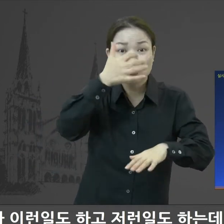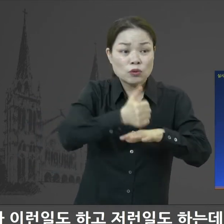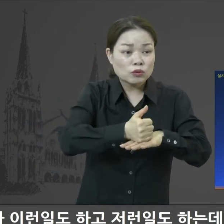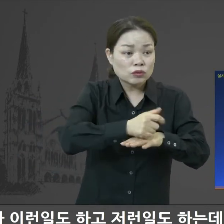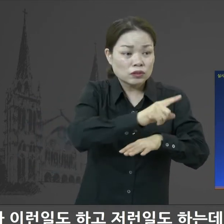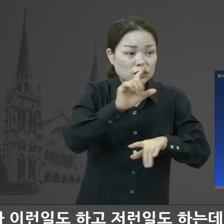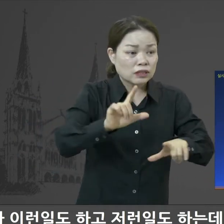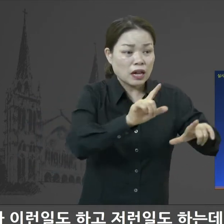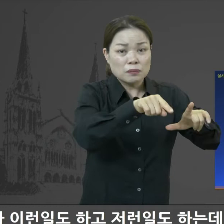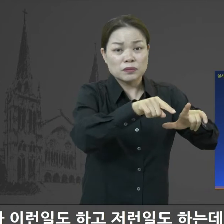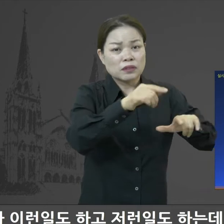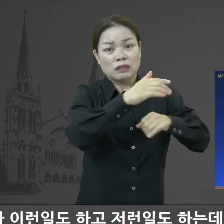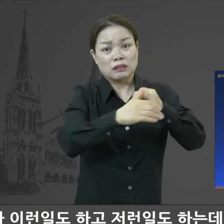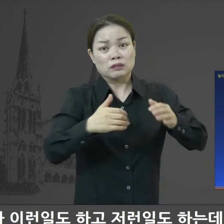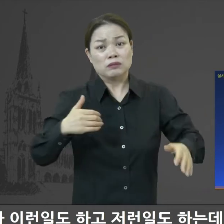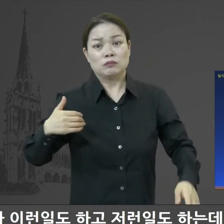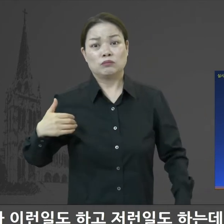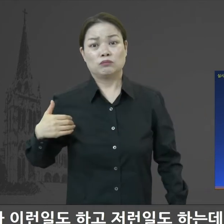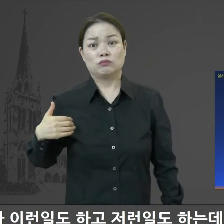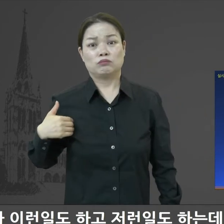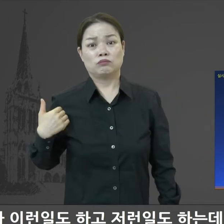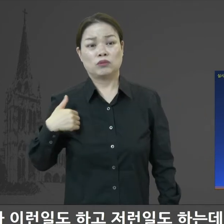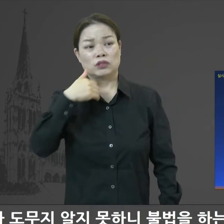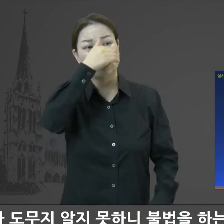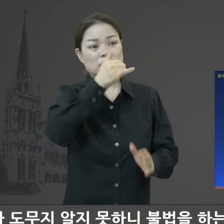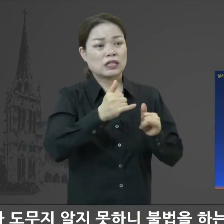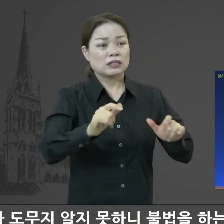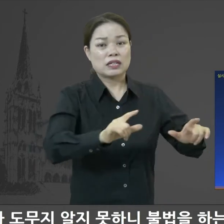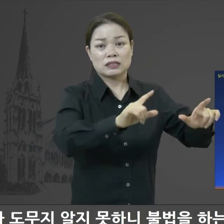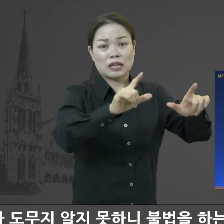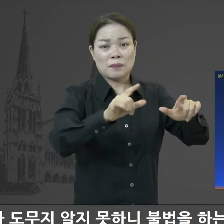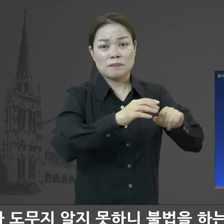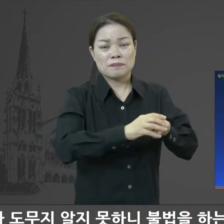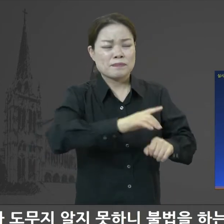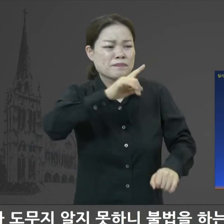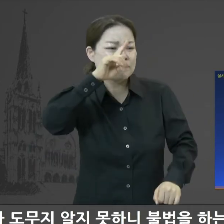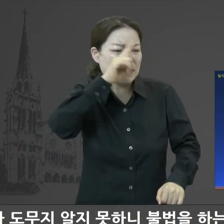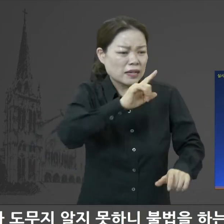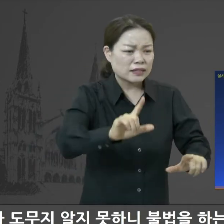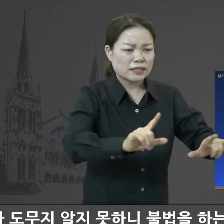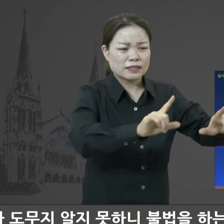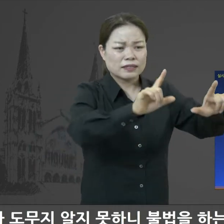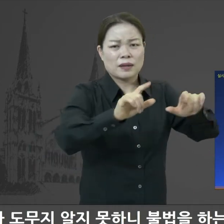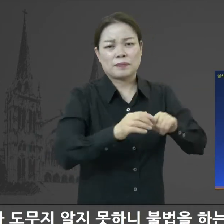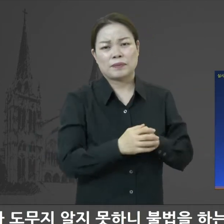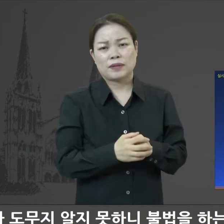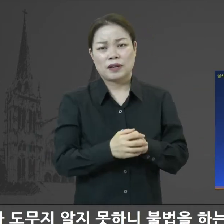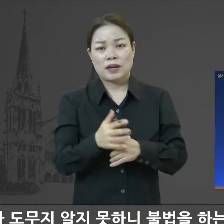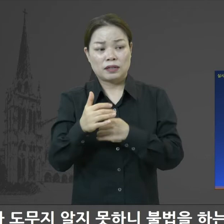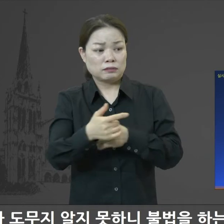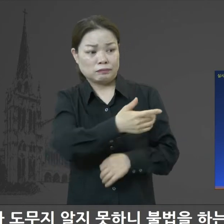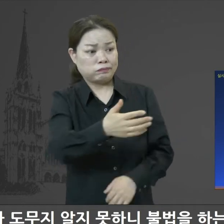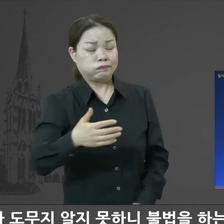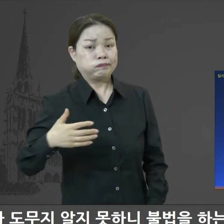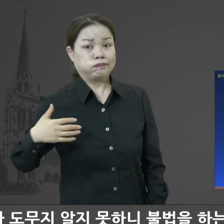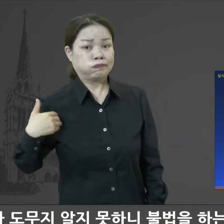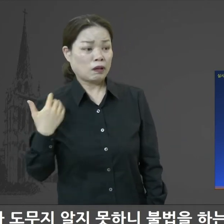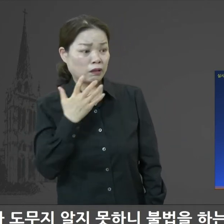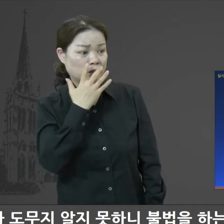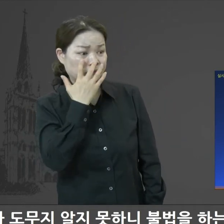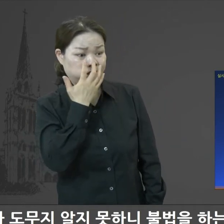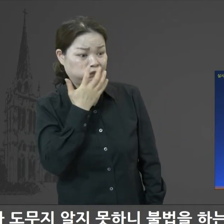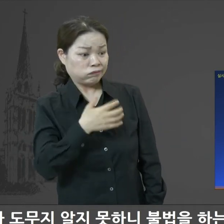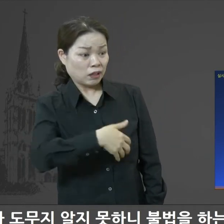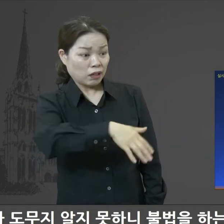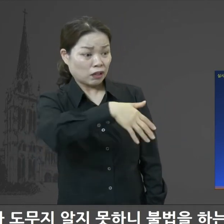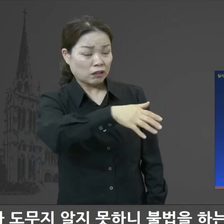길은 하나님께서 알지 못하는 죄인의 길이었고 악인의 길이었으며 그러니 하나님은 그들을 알지 못한다고